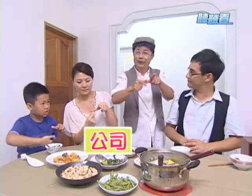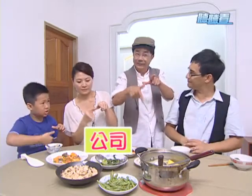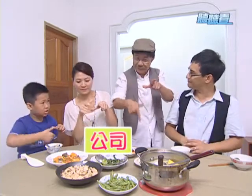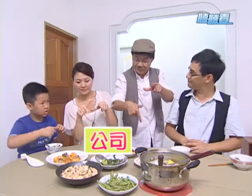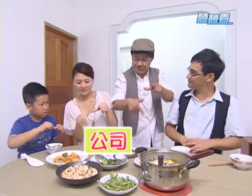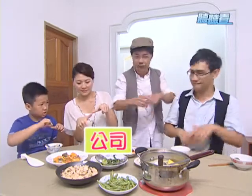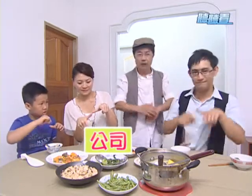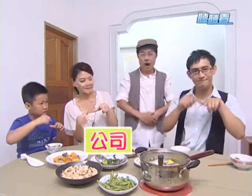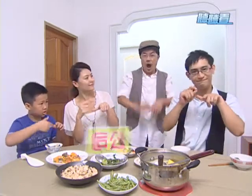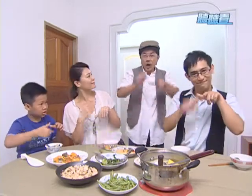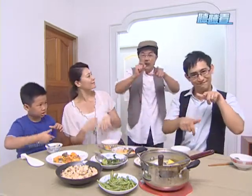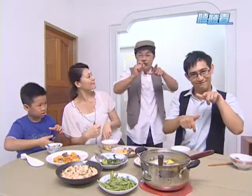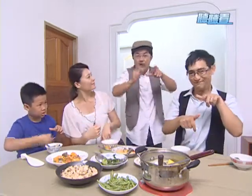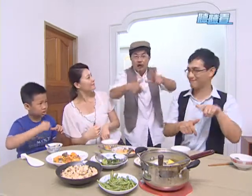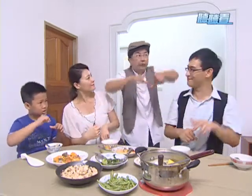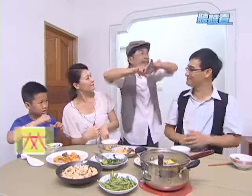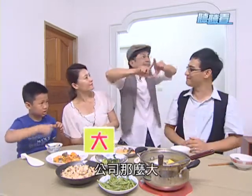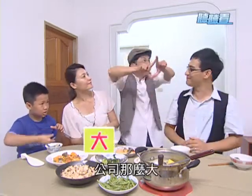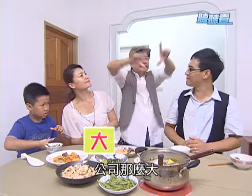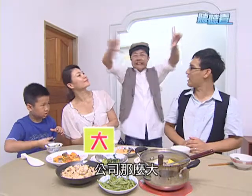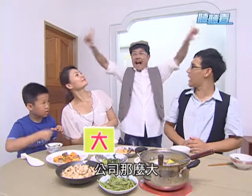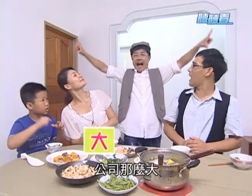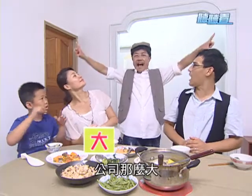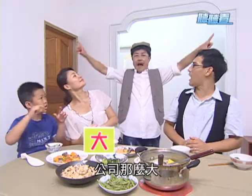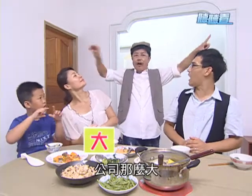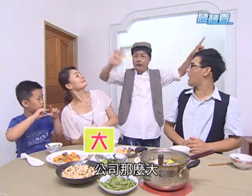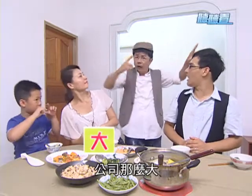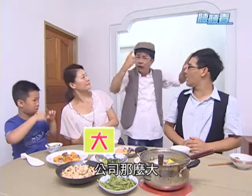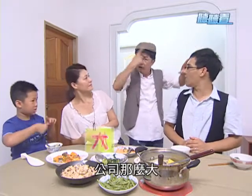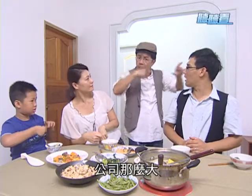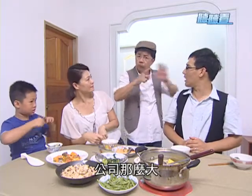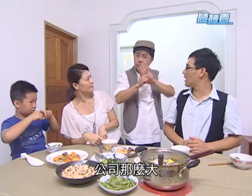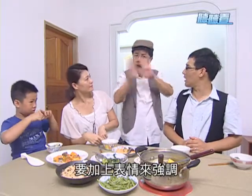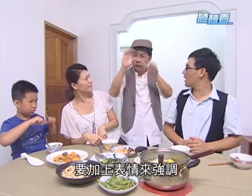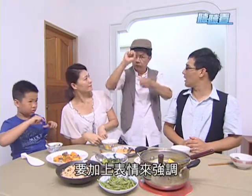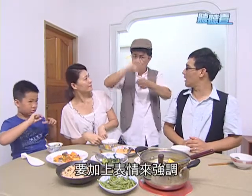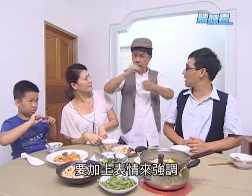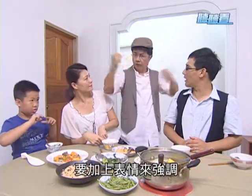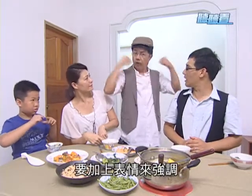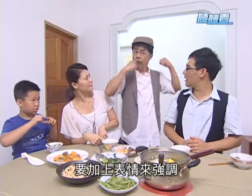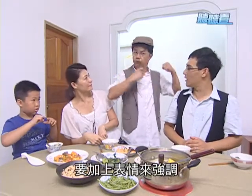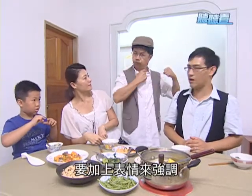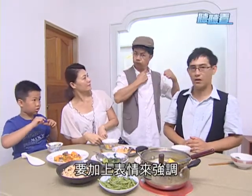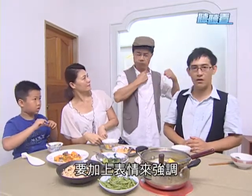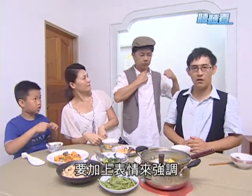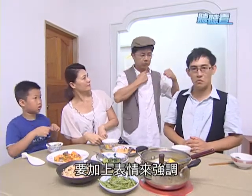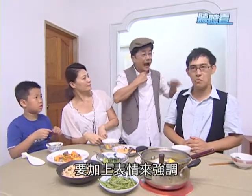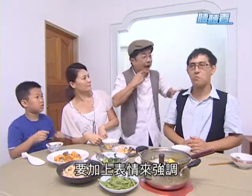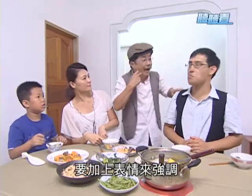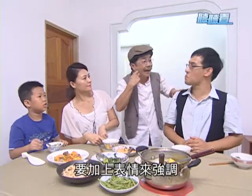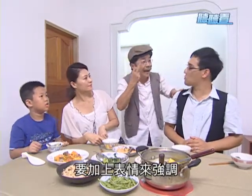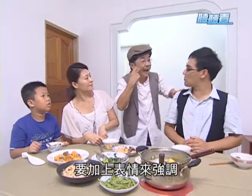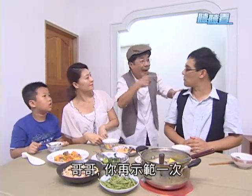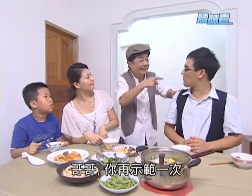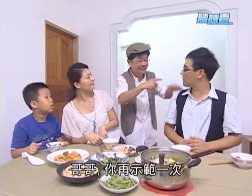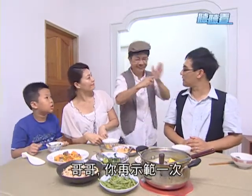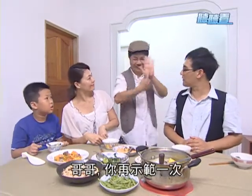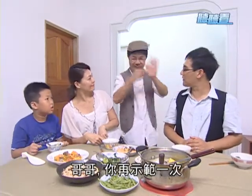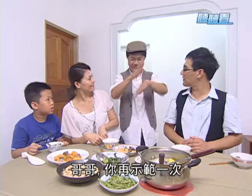公司，公司，公司那么大，要加上表情来强调。啊，哥哥，你再示范